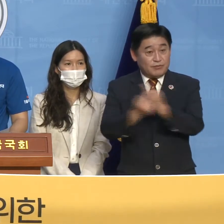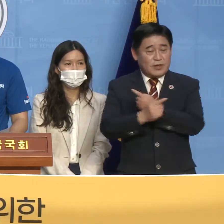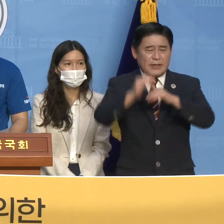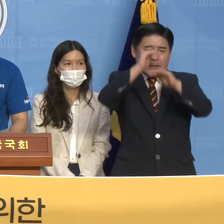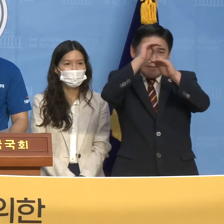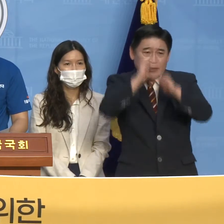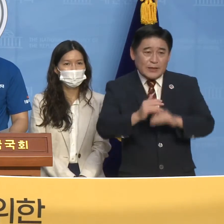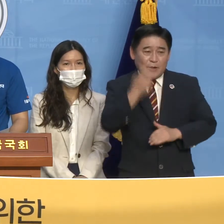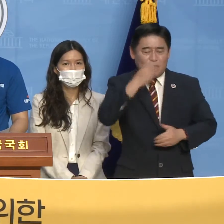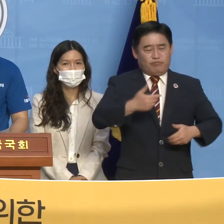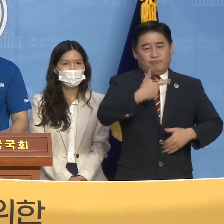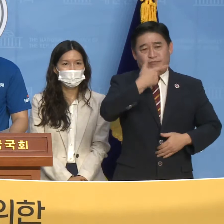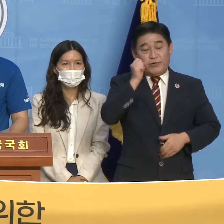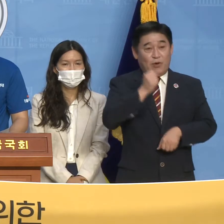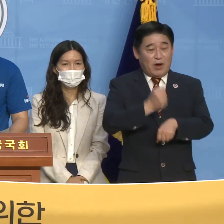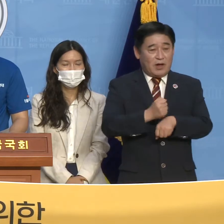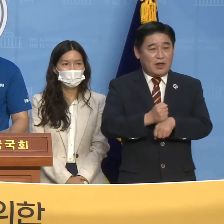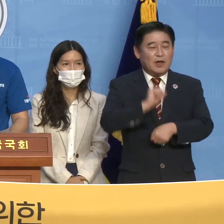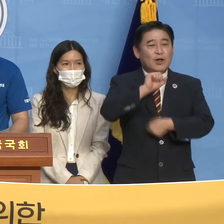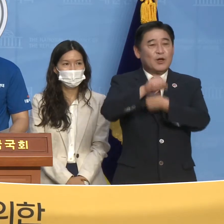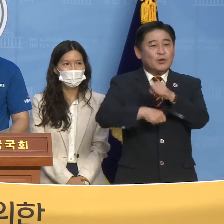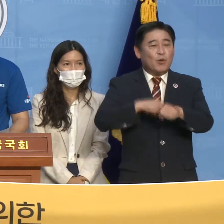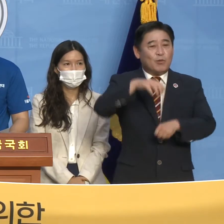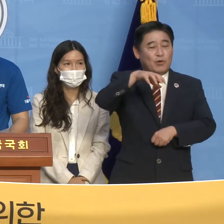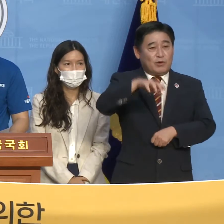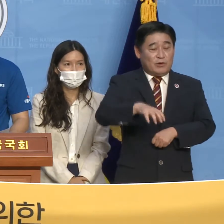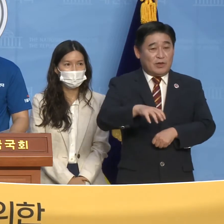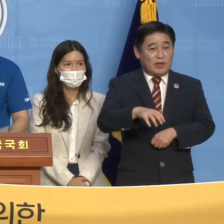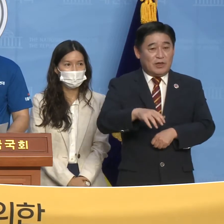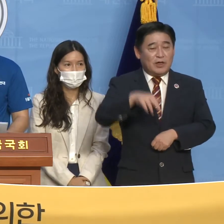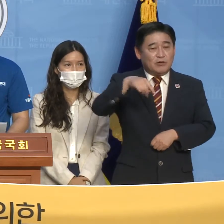체계적인 관리가 부족하다는 동물원과 수족관을